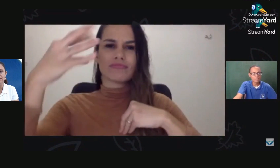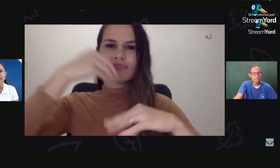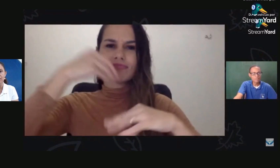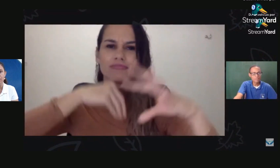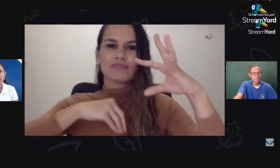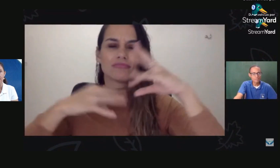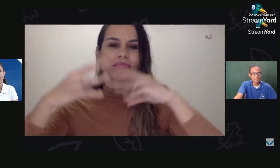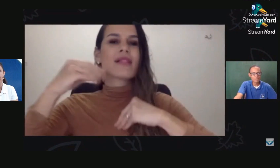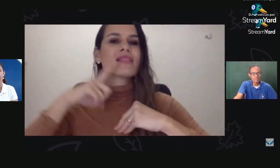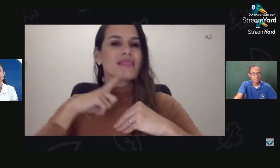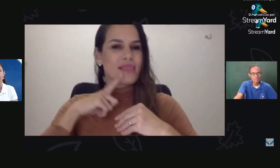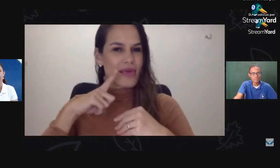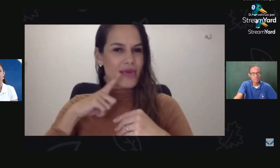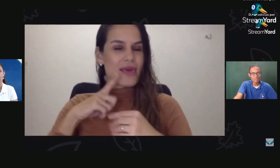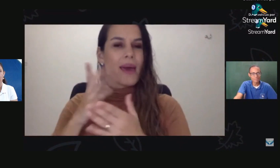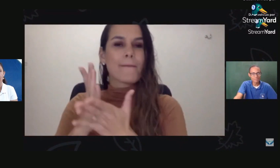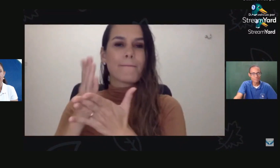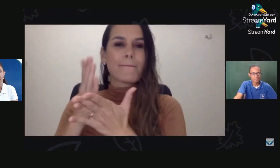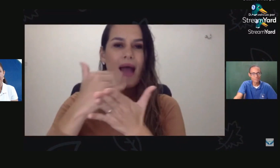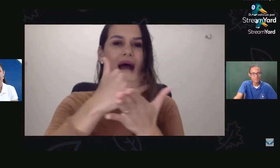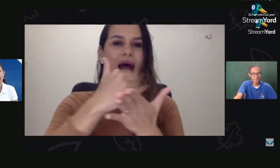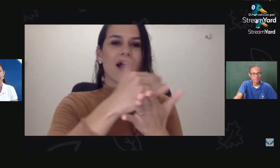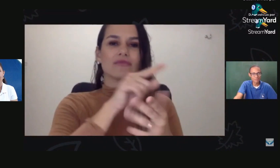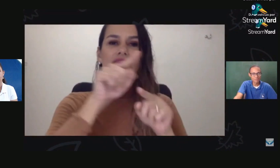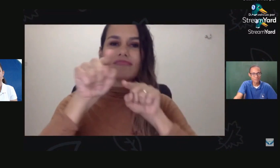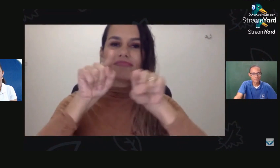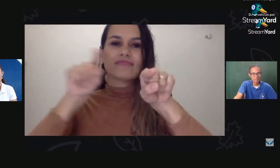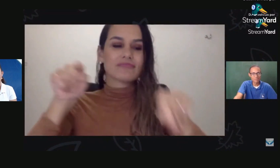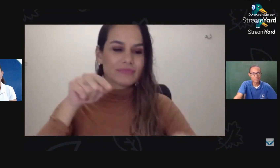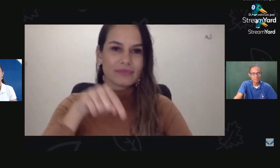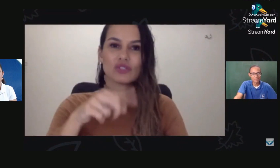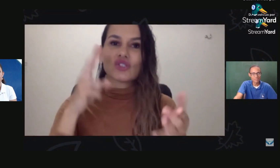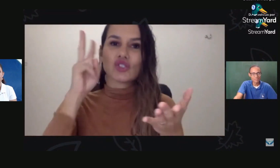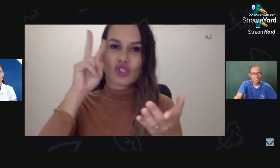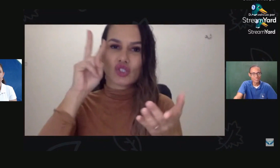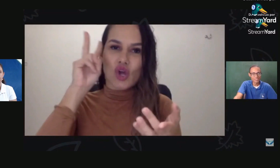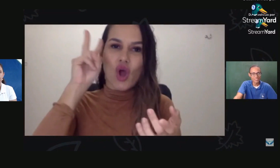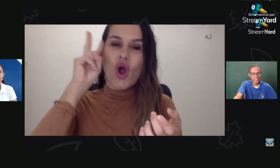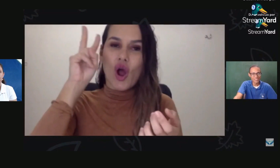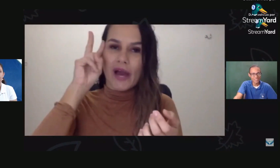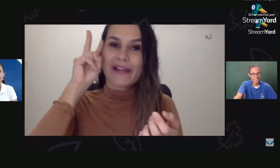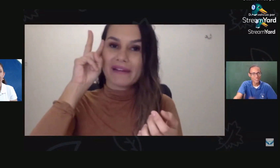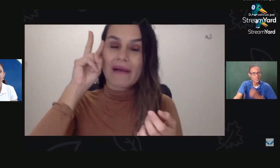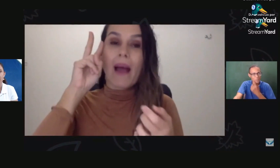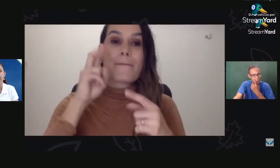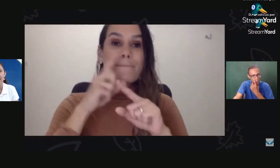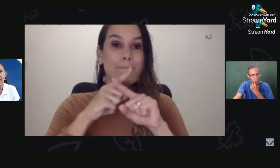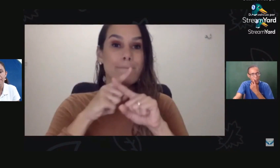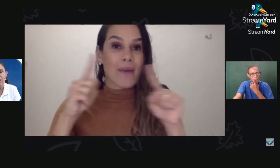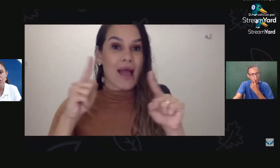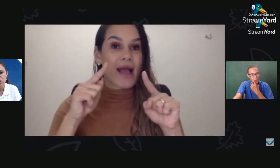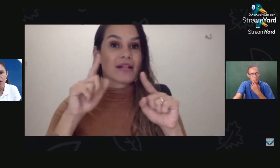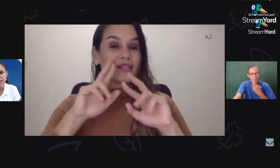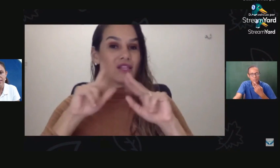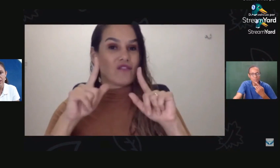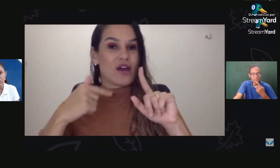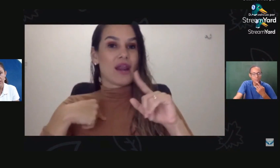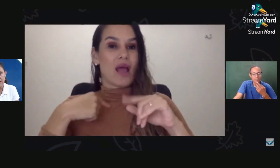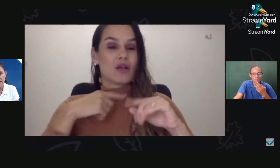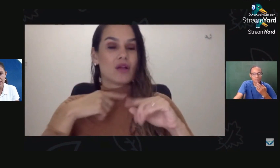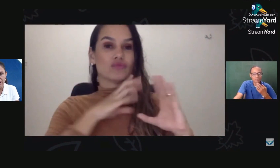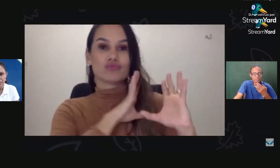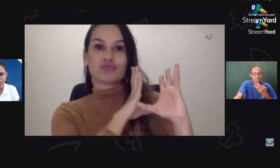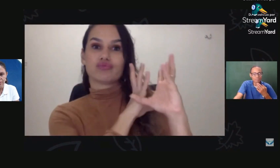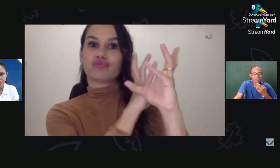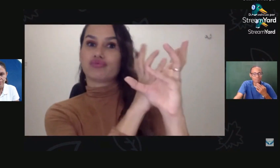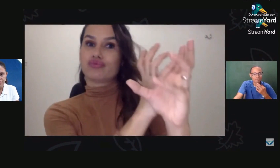né, dentro da minha pessoa, né, enquanto eu, pessoa, Vanessa. Então, a minha história está toda